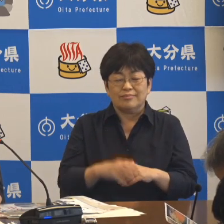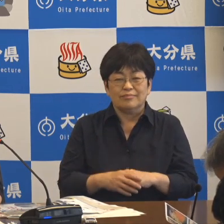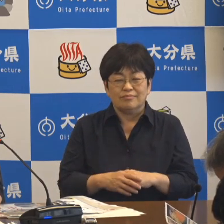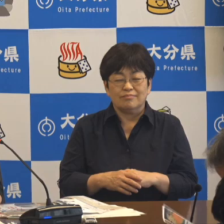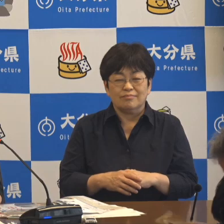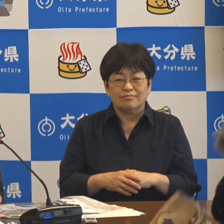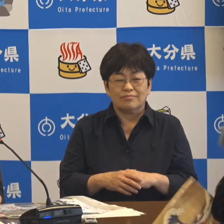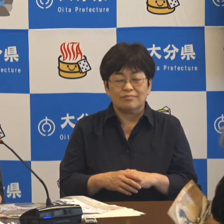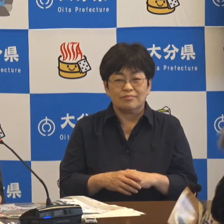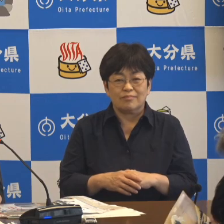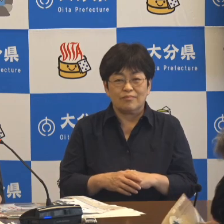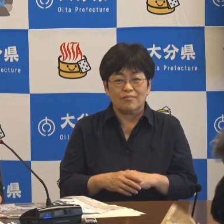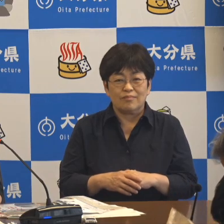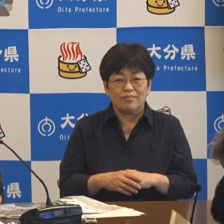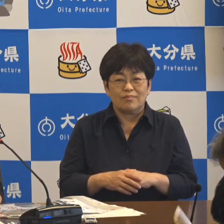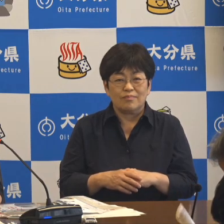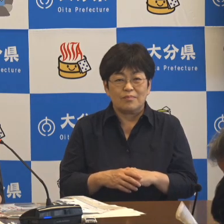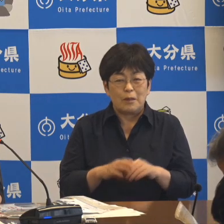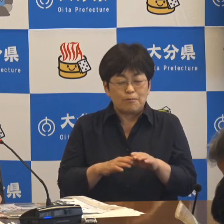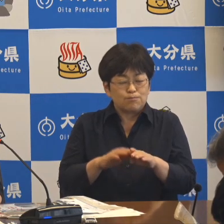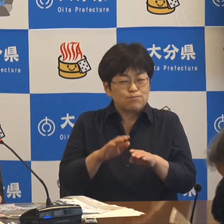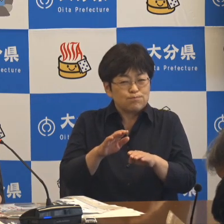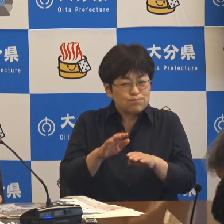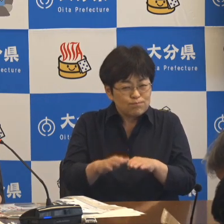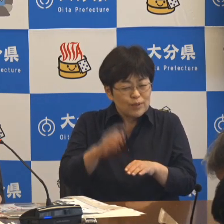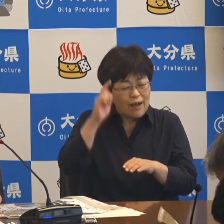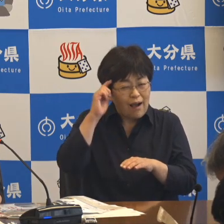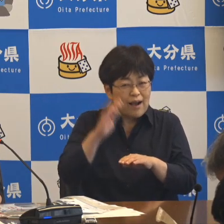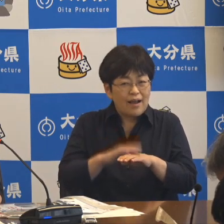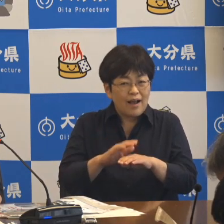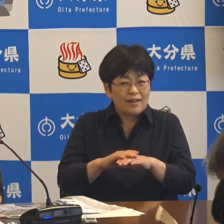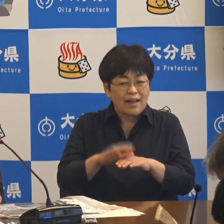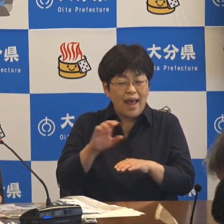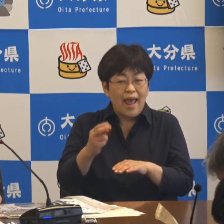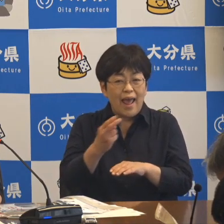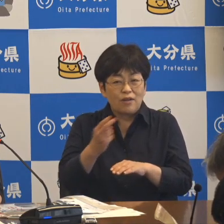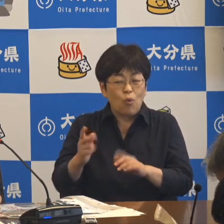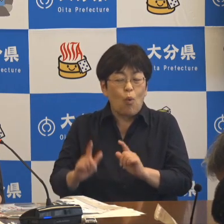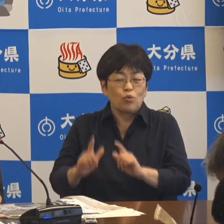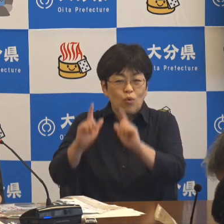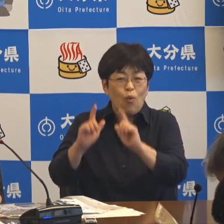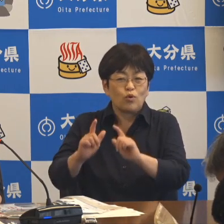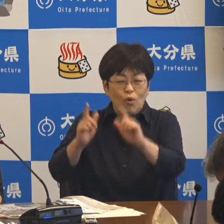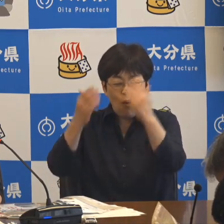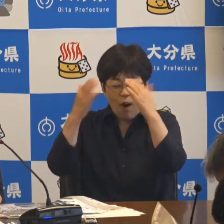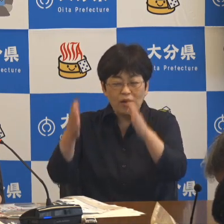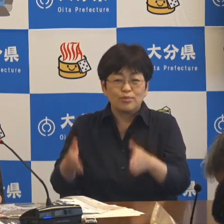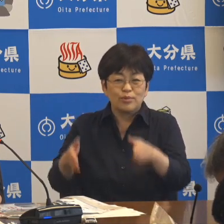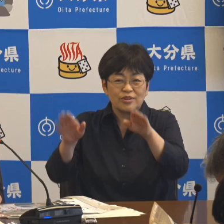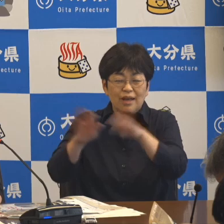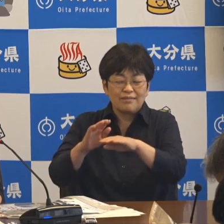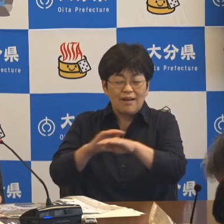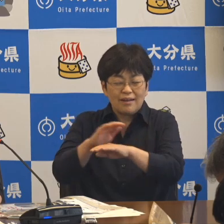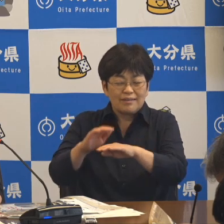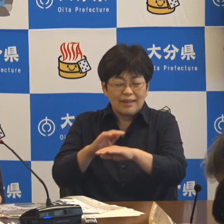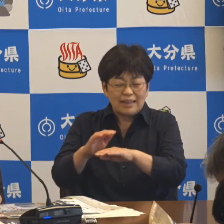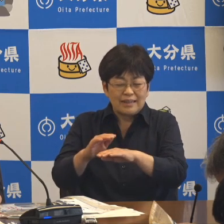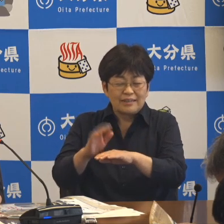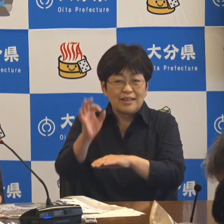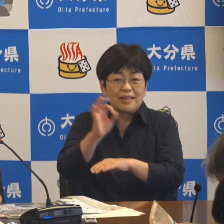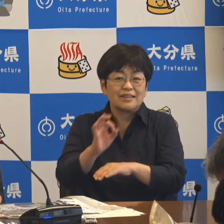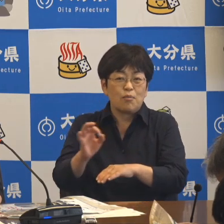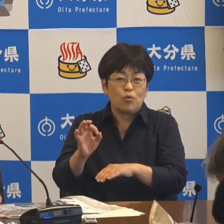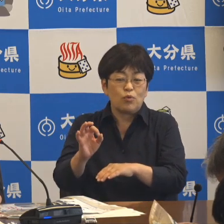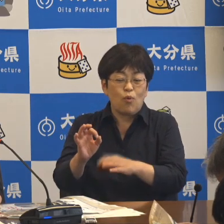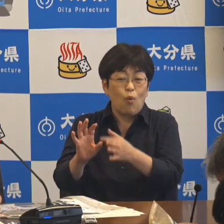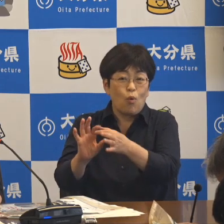より踏み込んだ解釈によりまして、江戸東京博物館の貴重なコレクションを通じてですね、風景画で双璧を